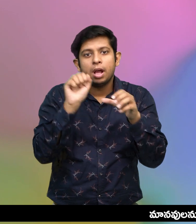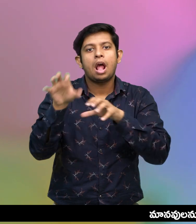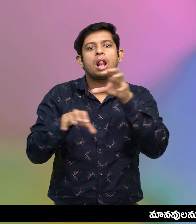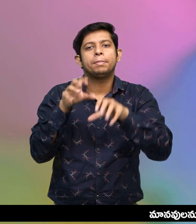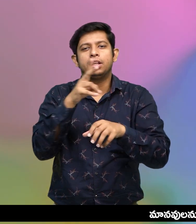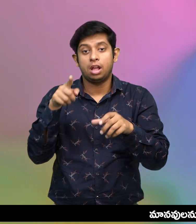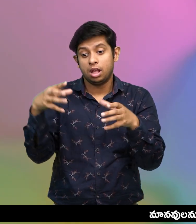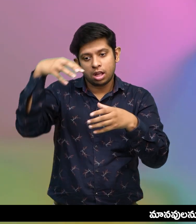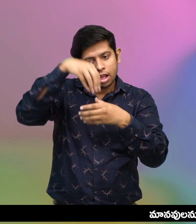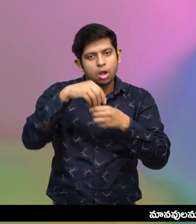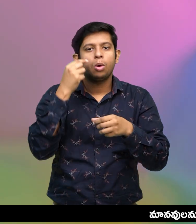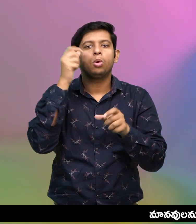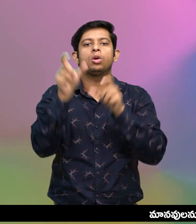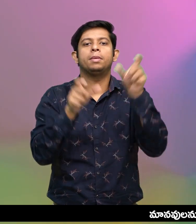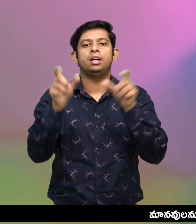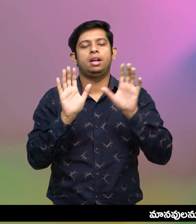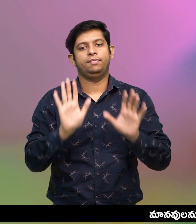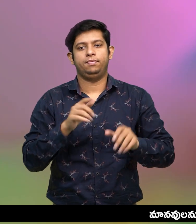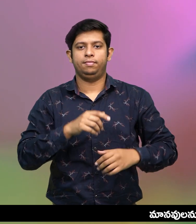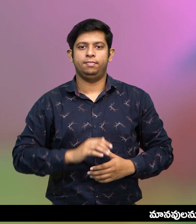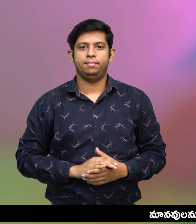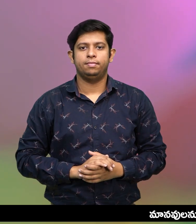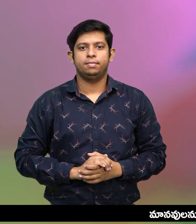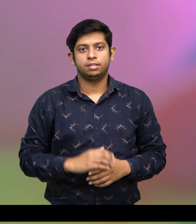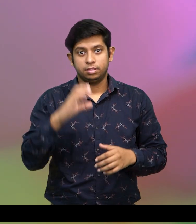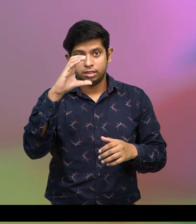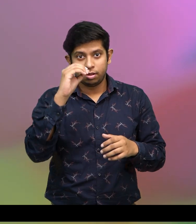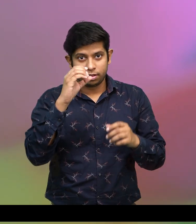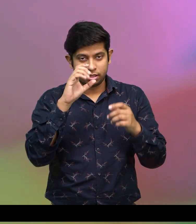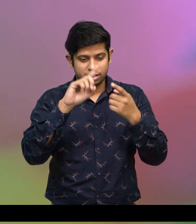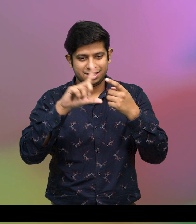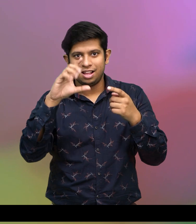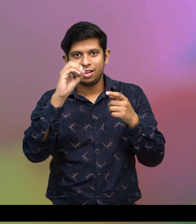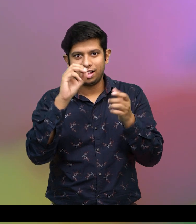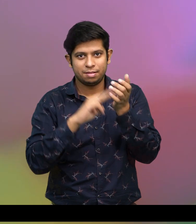మానవులను కలిగి ఉన్న జంతువుల సమూహం. 3. సిలోమిక్.